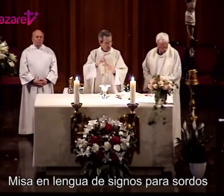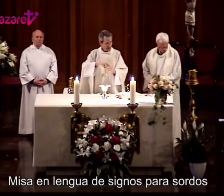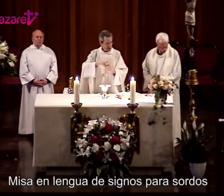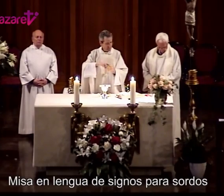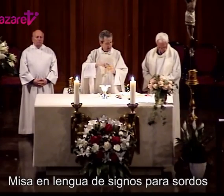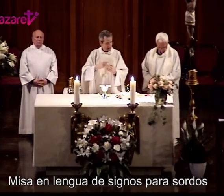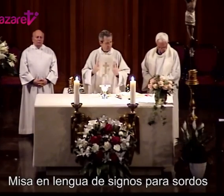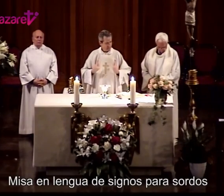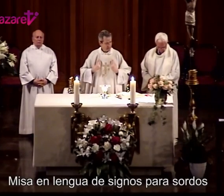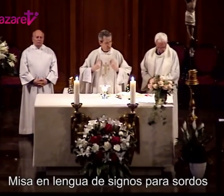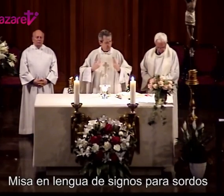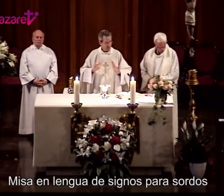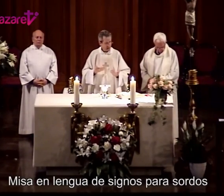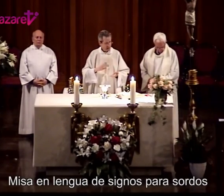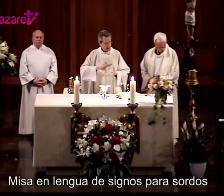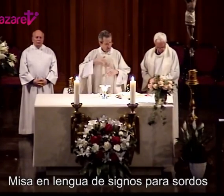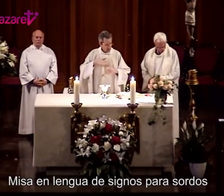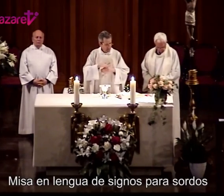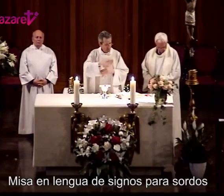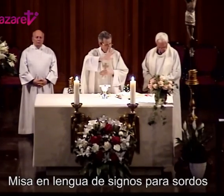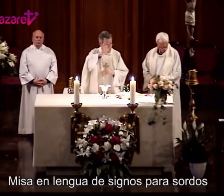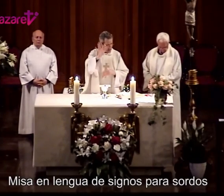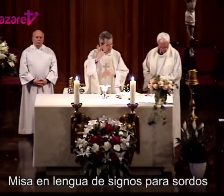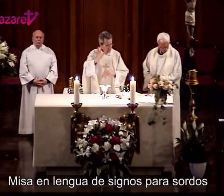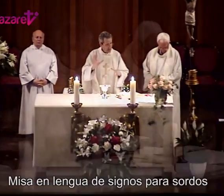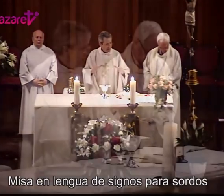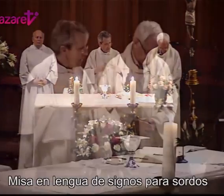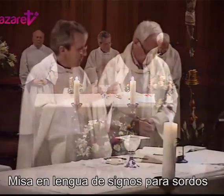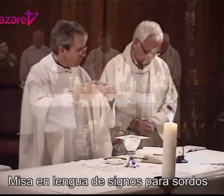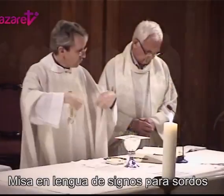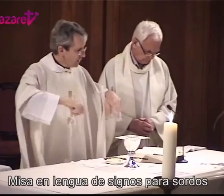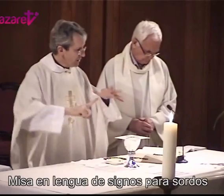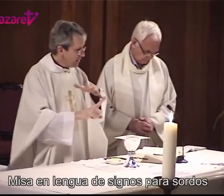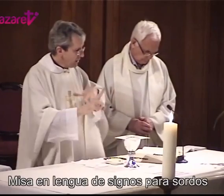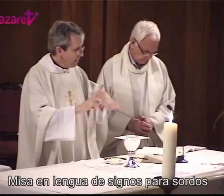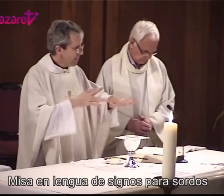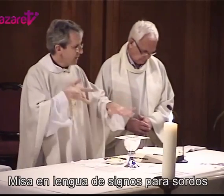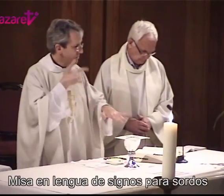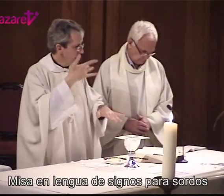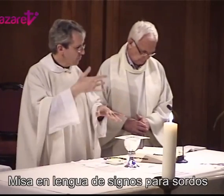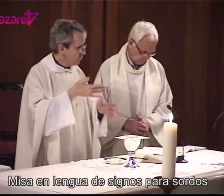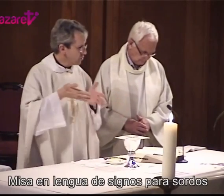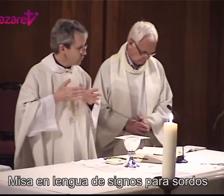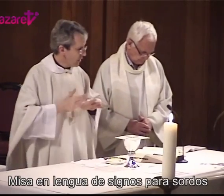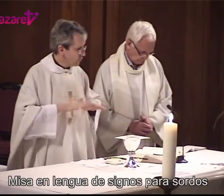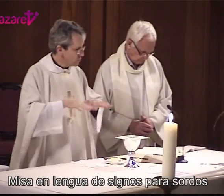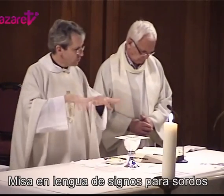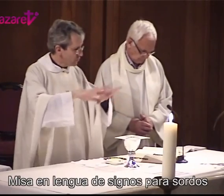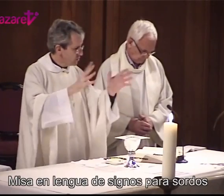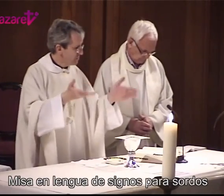hecho partícipes de su vida inmortal, reúne en torno a ti, Padre misericordioso, a todos tus hijos dispersos